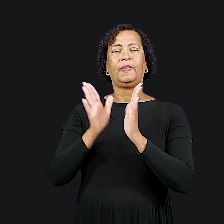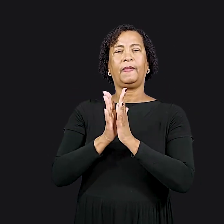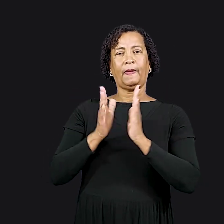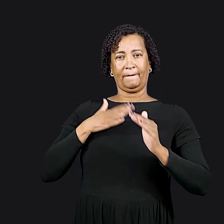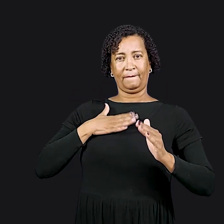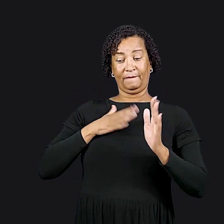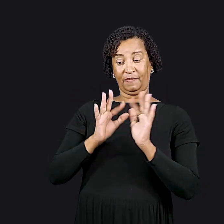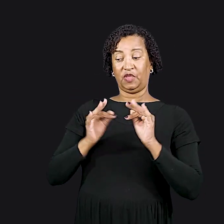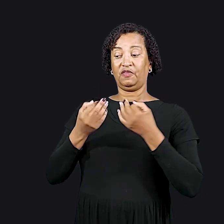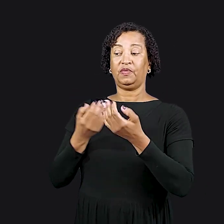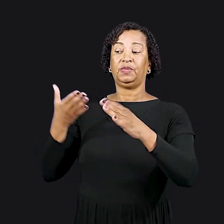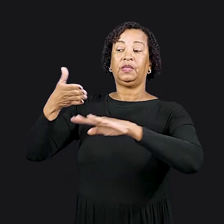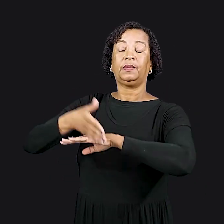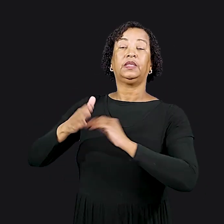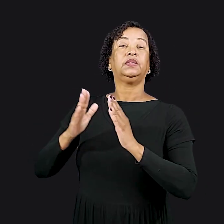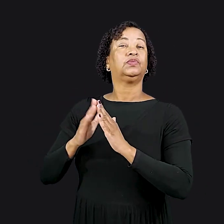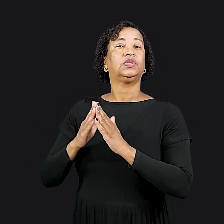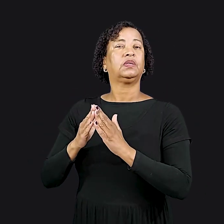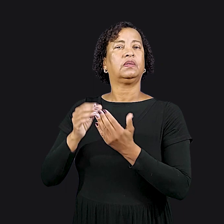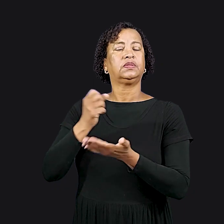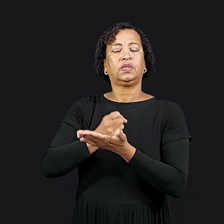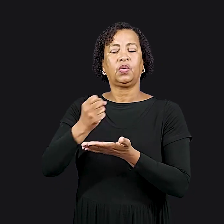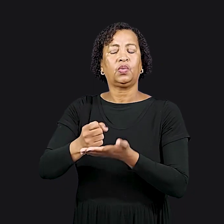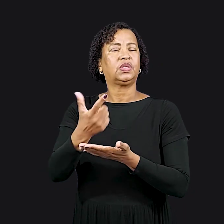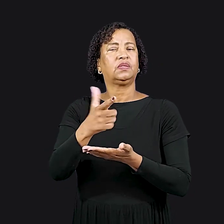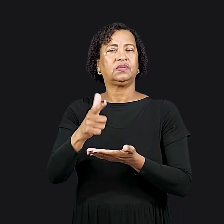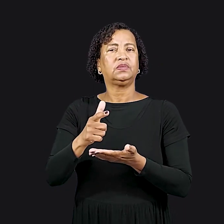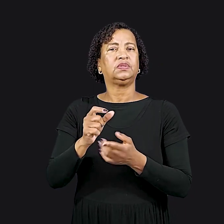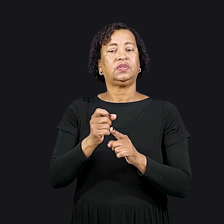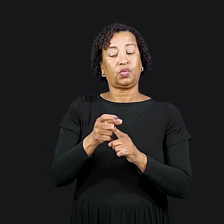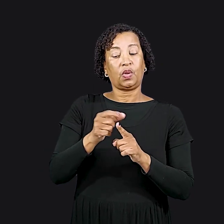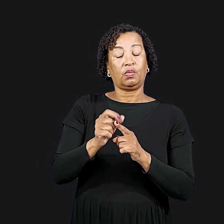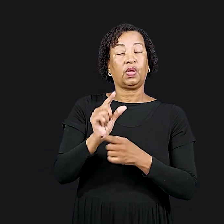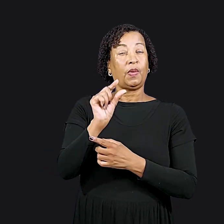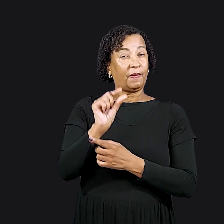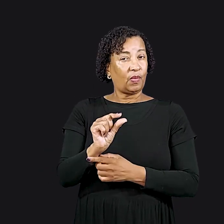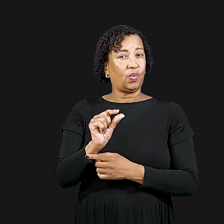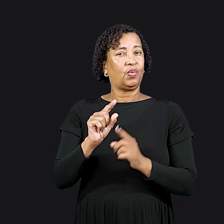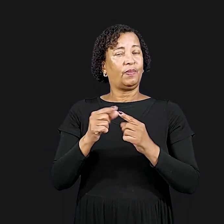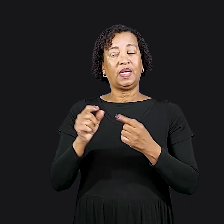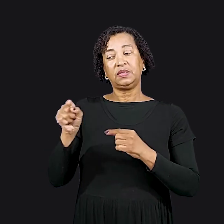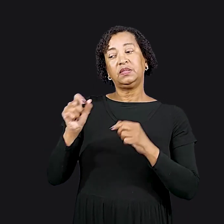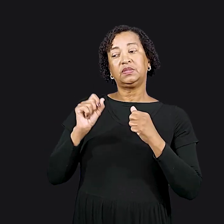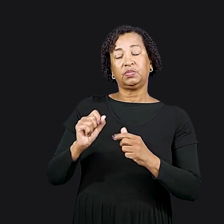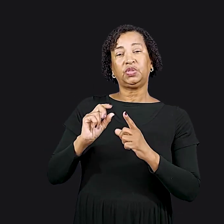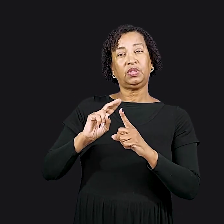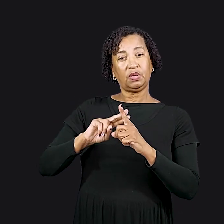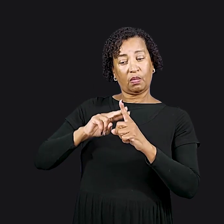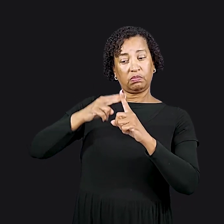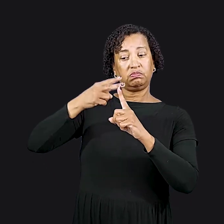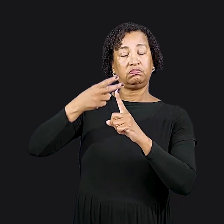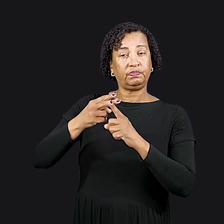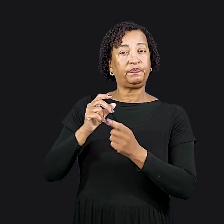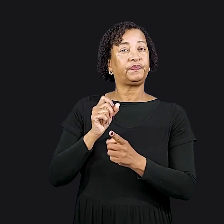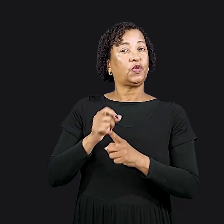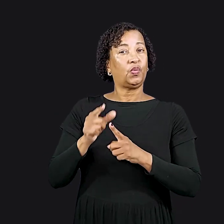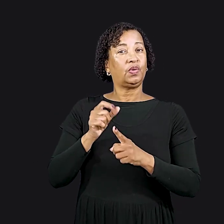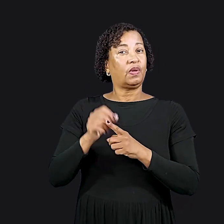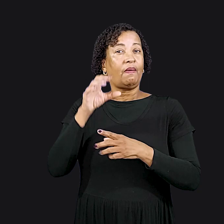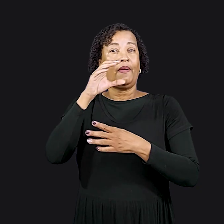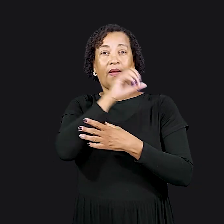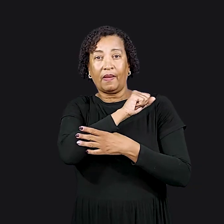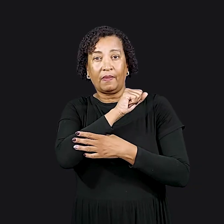da casa sem ter um contrato, mesmo pagando um aluguel baixo. Eles poderiam aumentar o aluguel de uma hora para